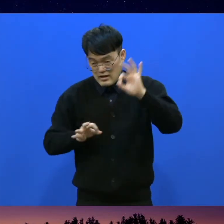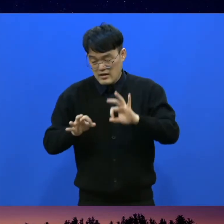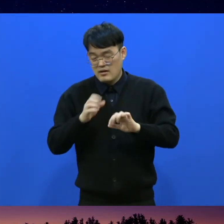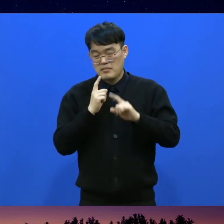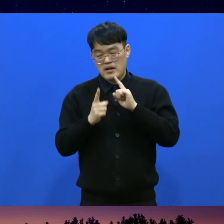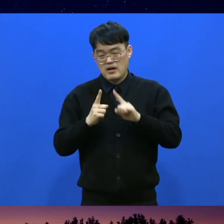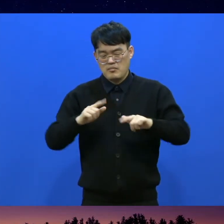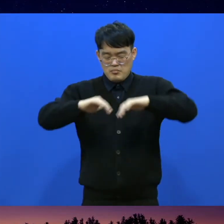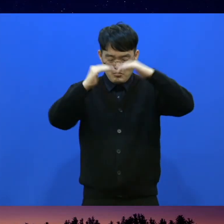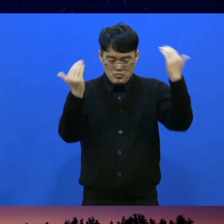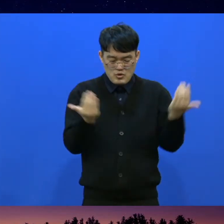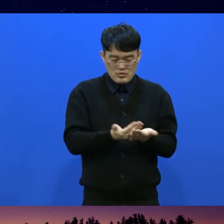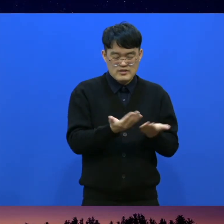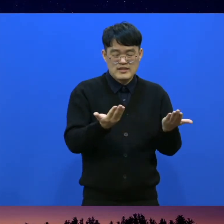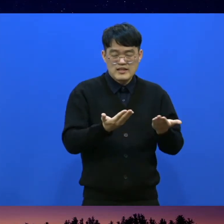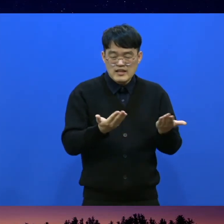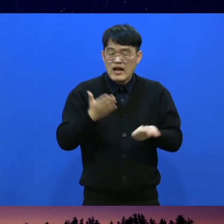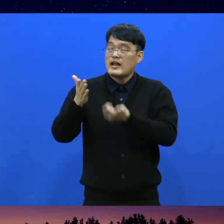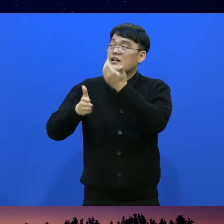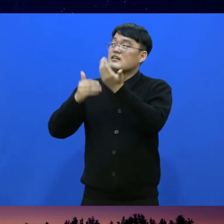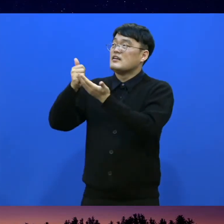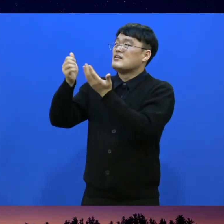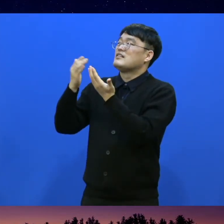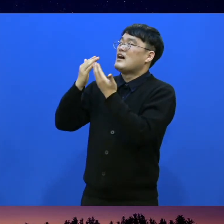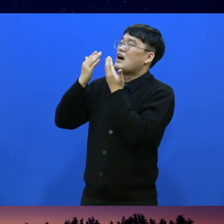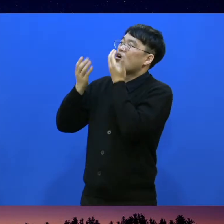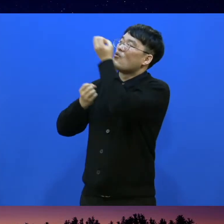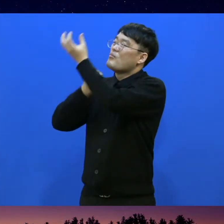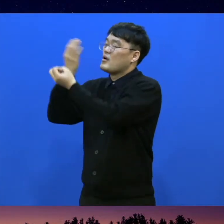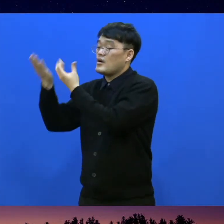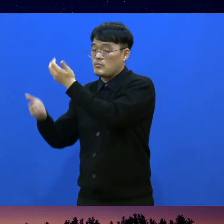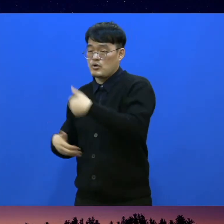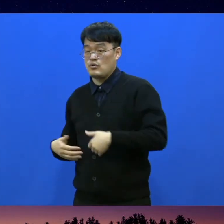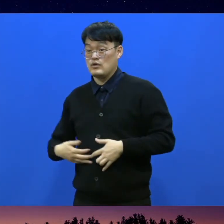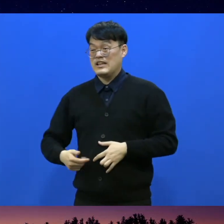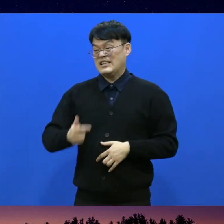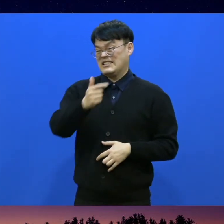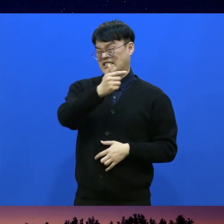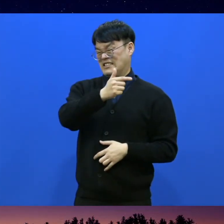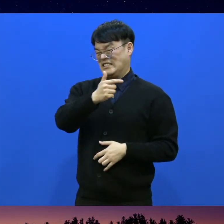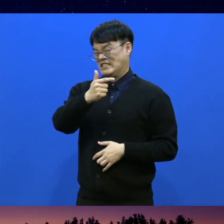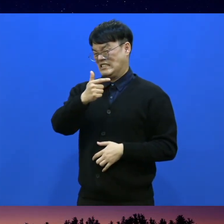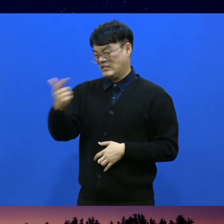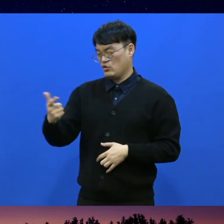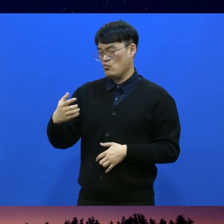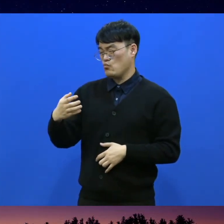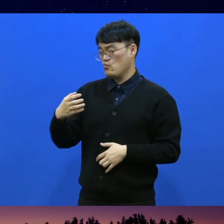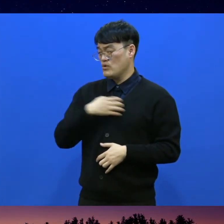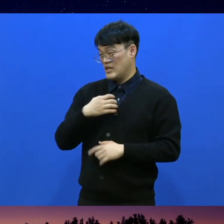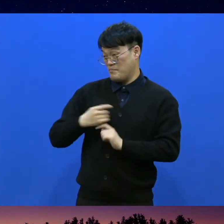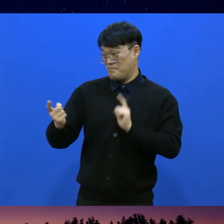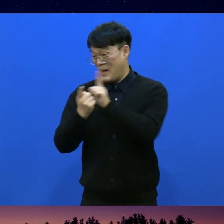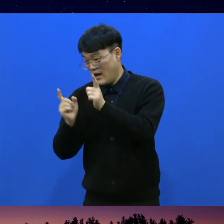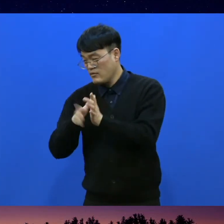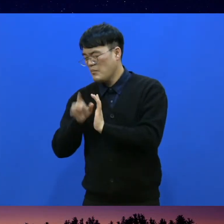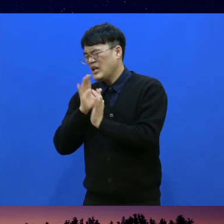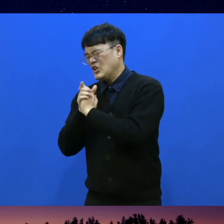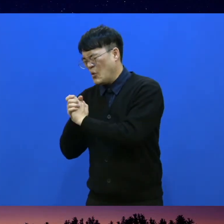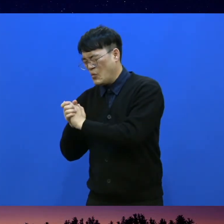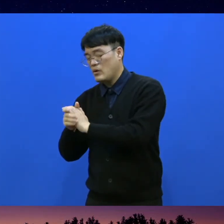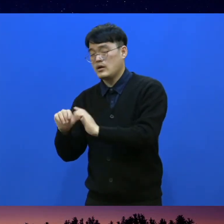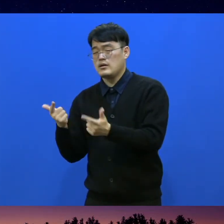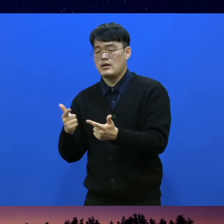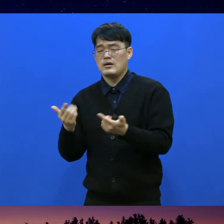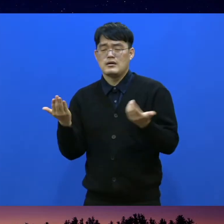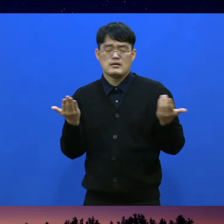큰 문제, 큰 사건은 굉장히 위기 때만 하나님 앞에 기도하는 게 아니에요. 일상의 작은 문제까지, 아주